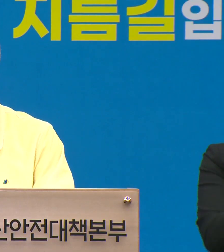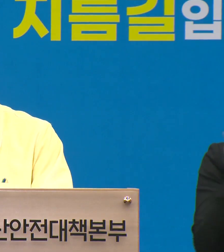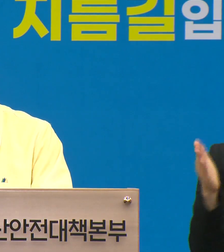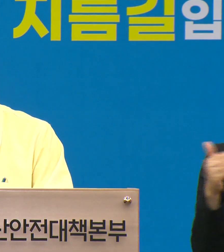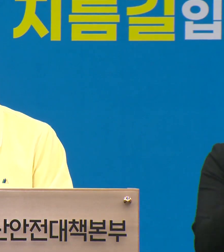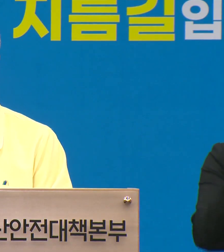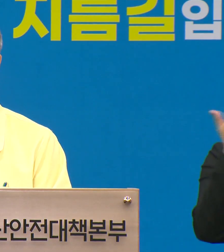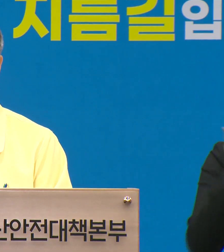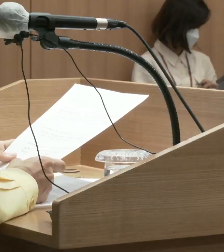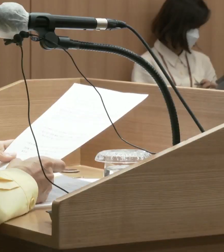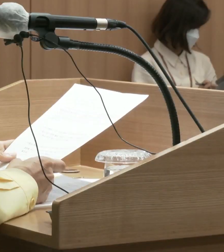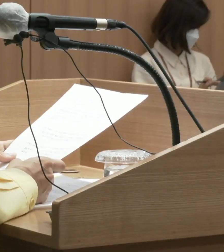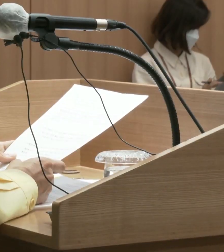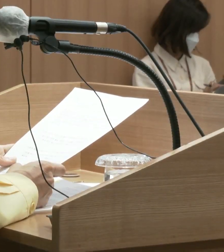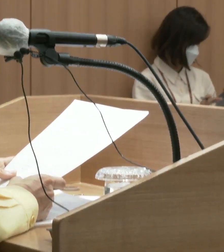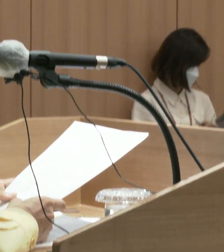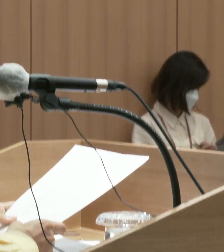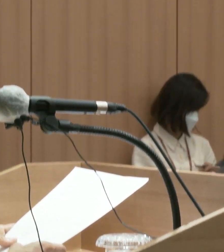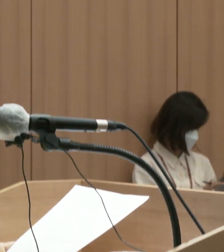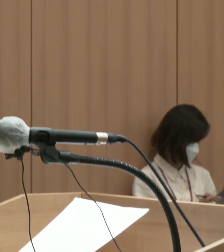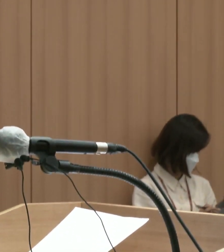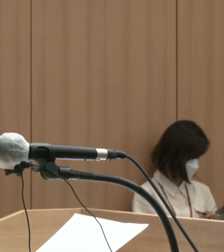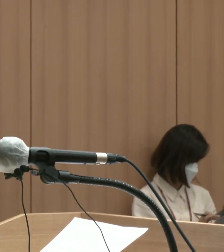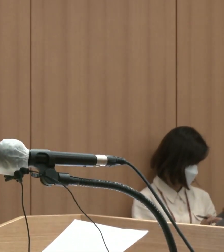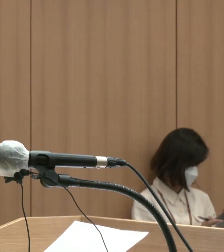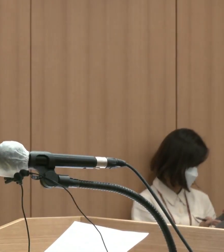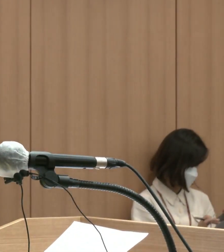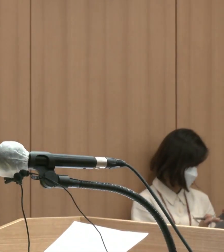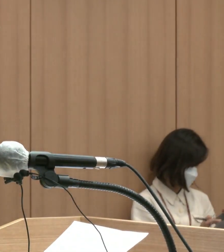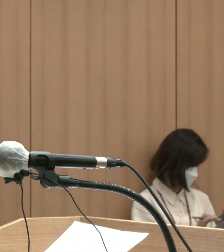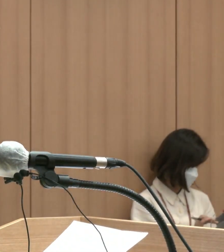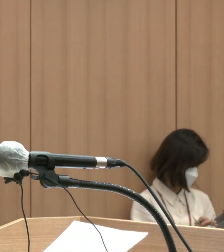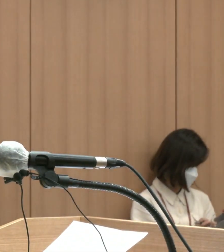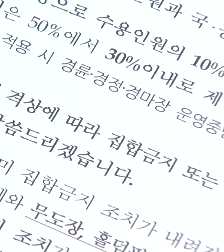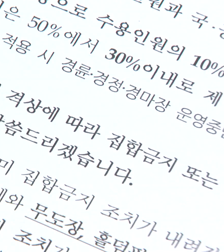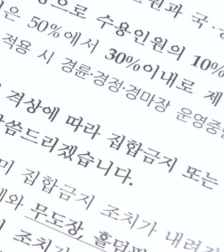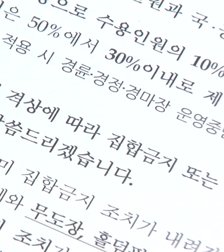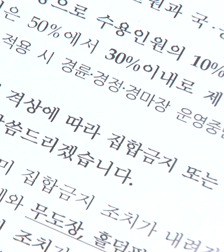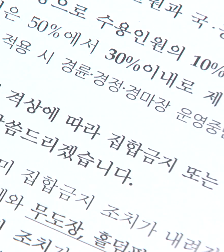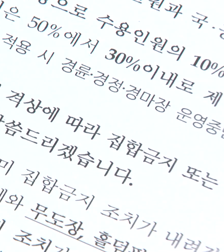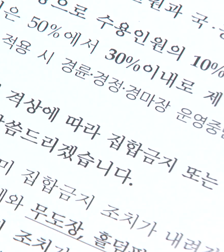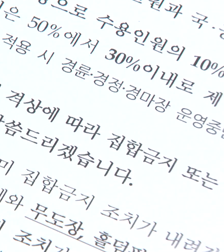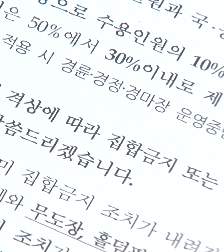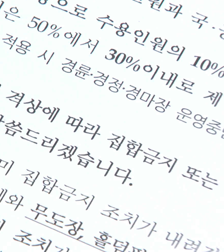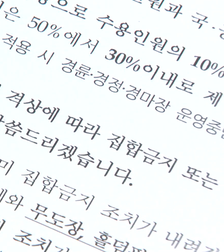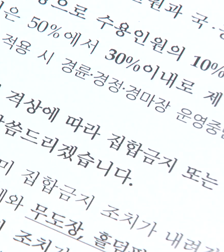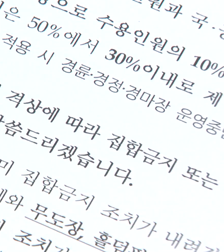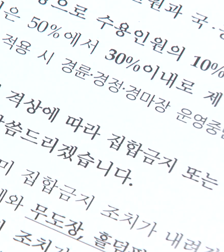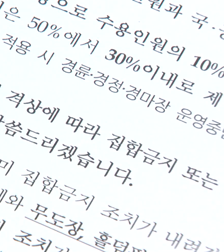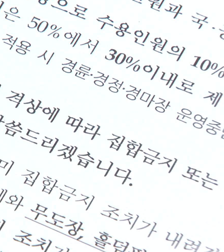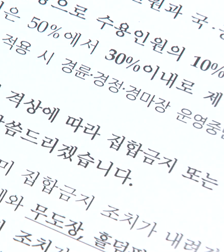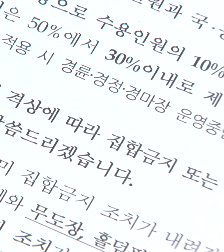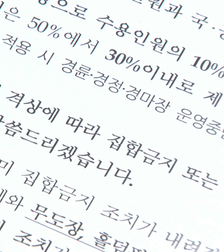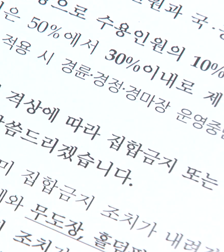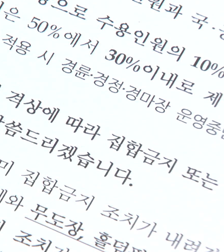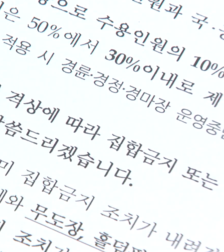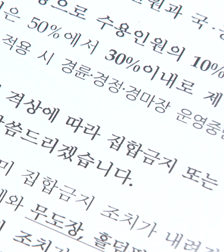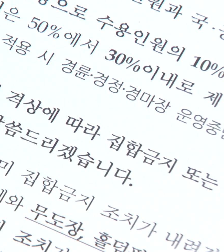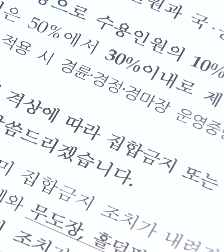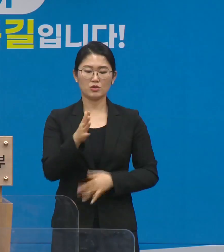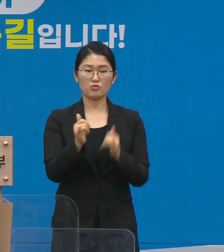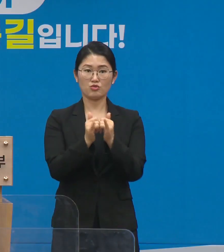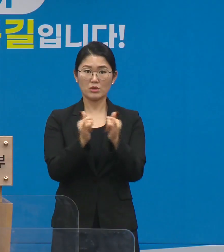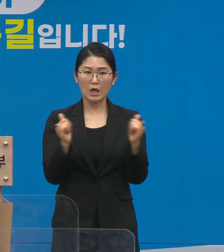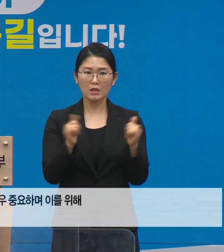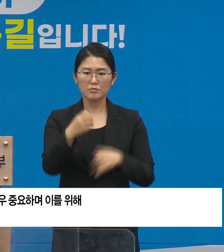말고 확산 3 가 심상치 않아 2차 대유행 이 우려되는 방뇨 코비의 측면 한 것으로 판단했기 때문입니다 뭐